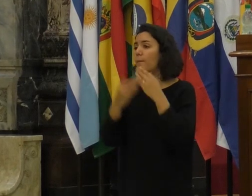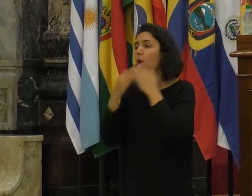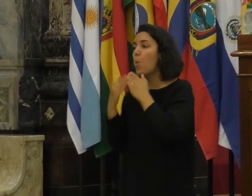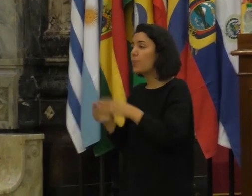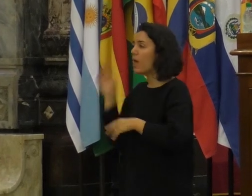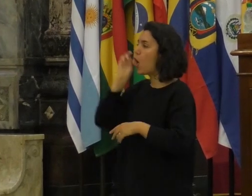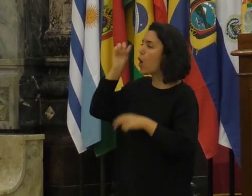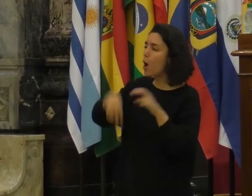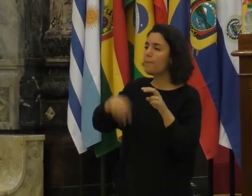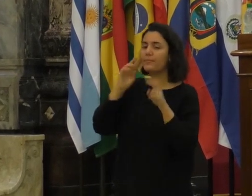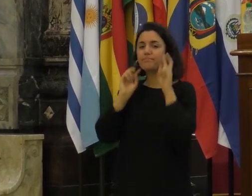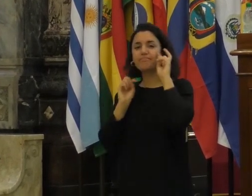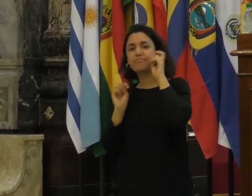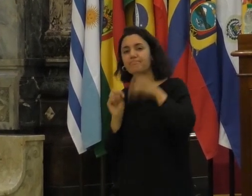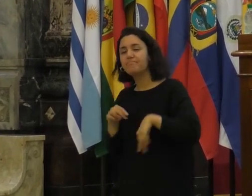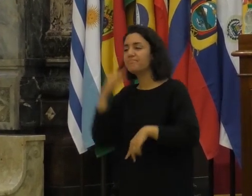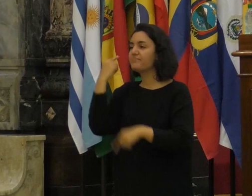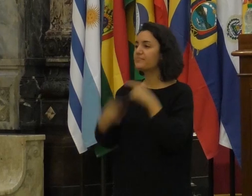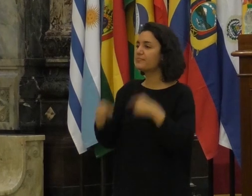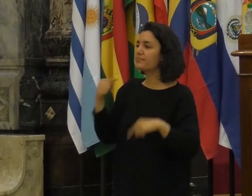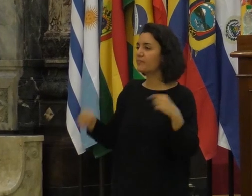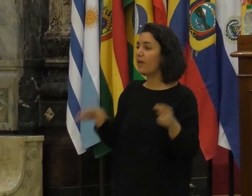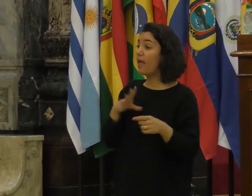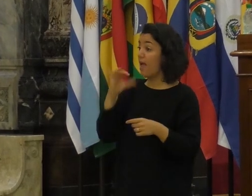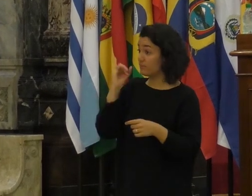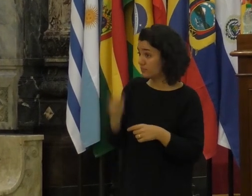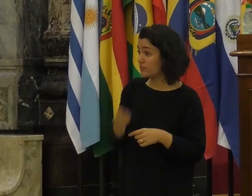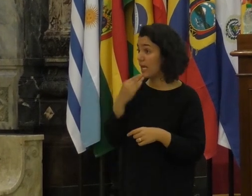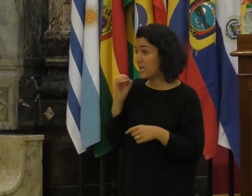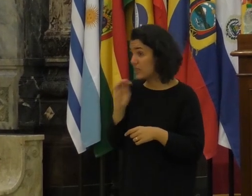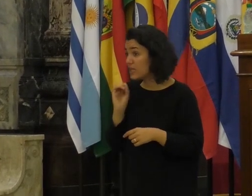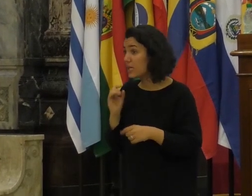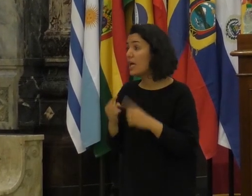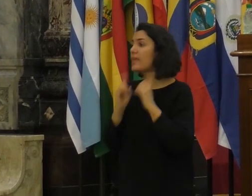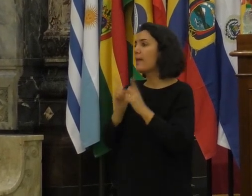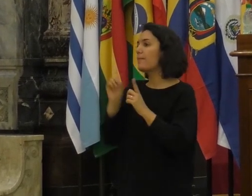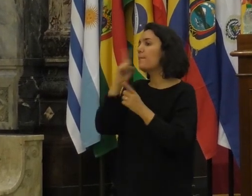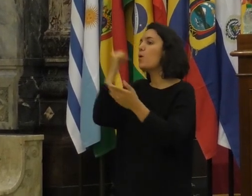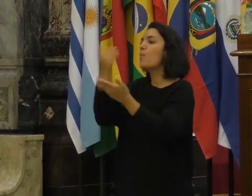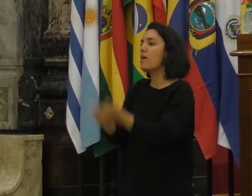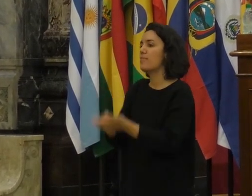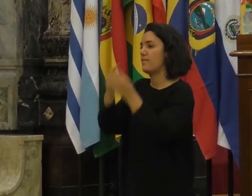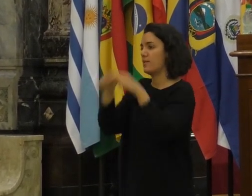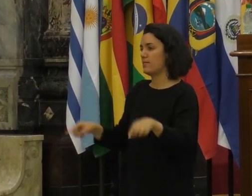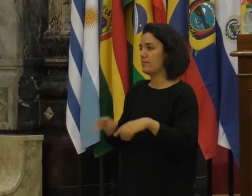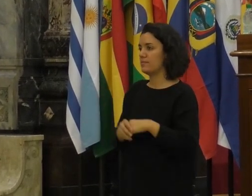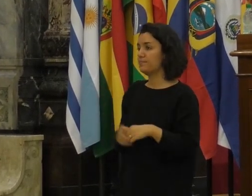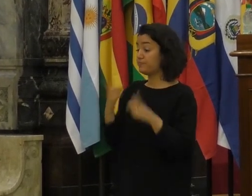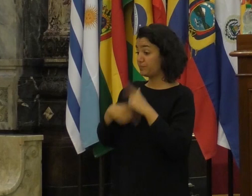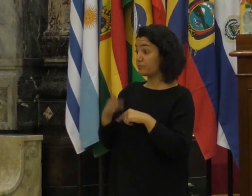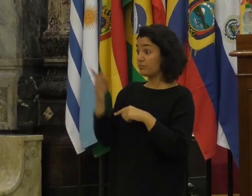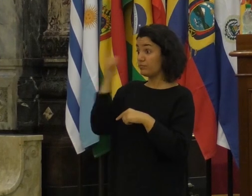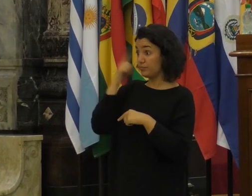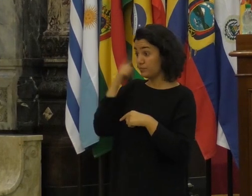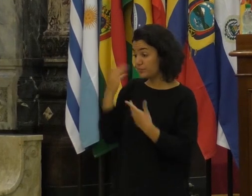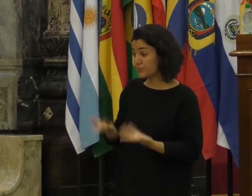opiniones, por supuesto, que han correspondido críticas y también otras propuestas. El cuestionamiento de que